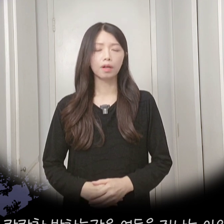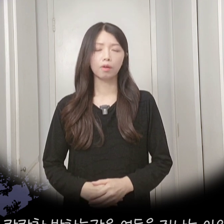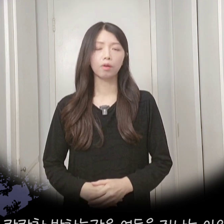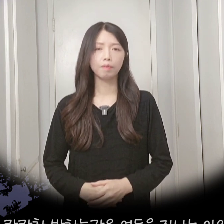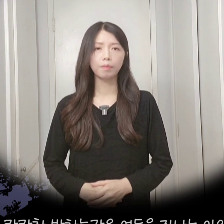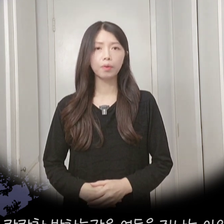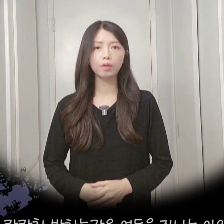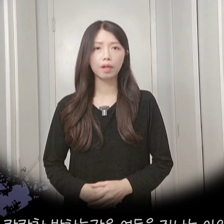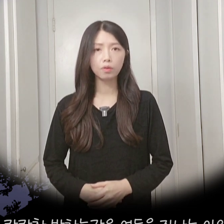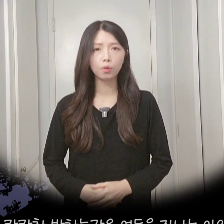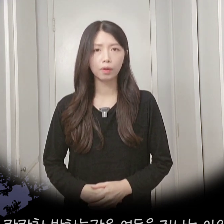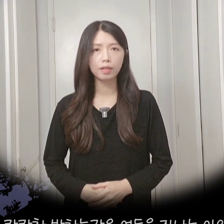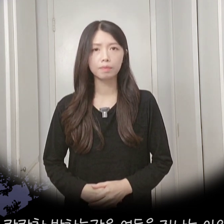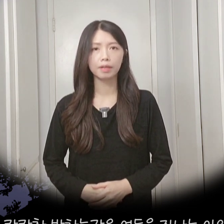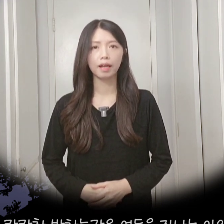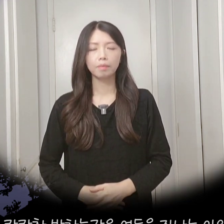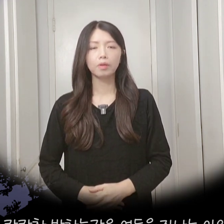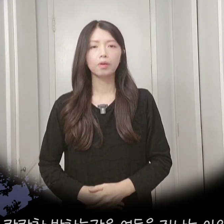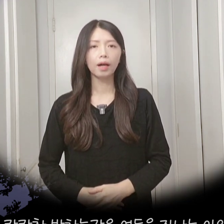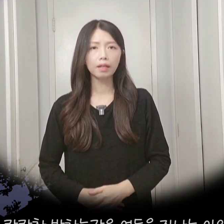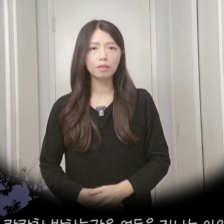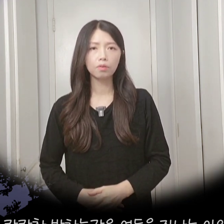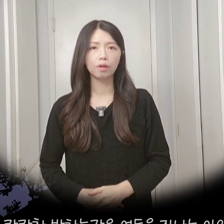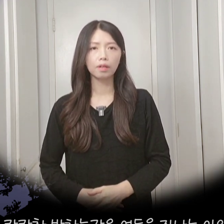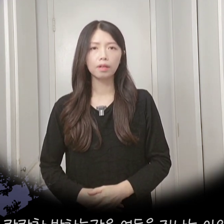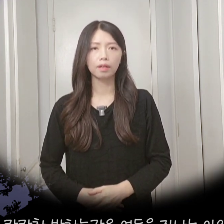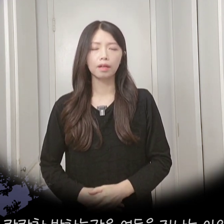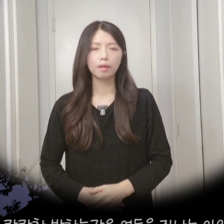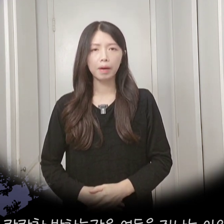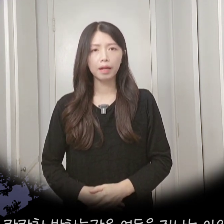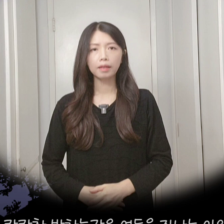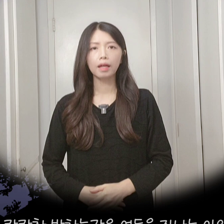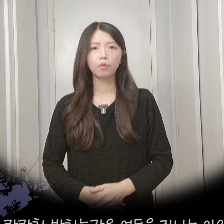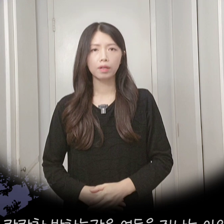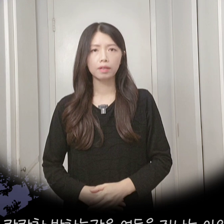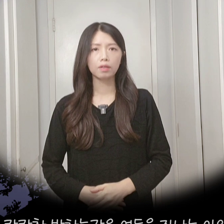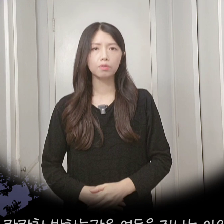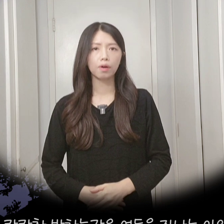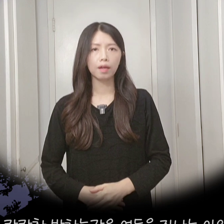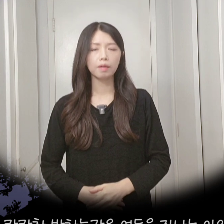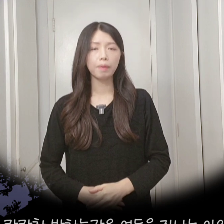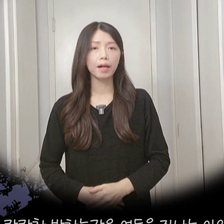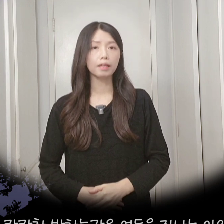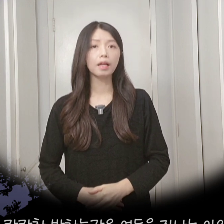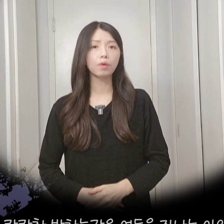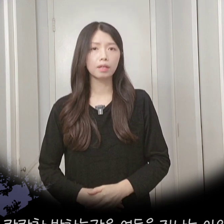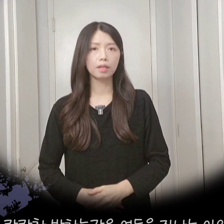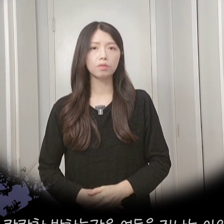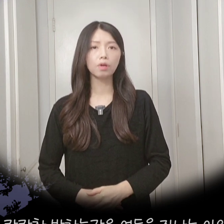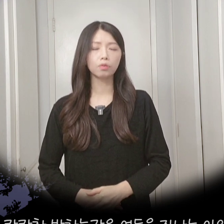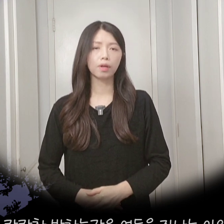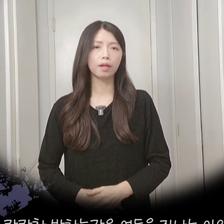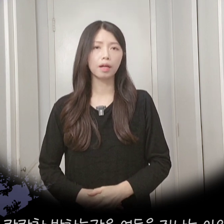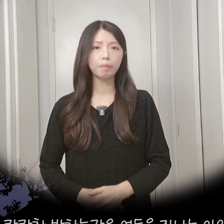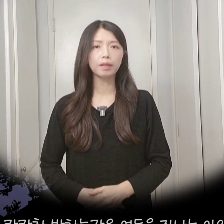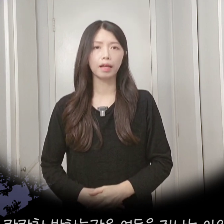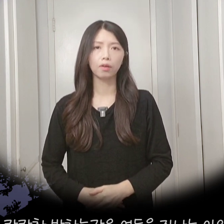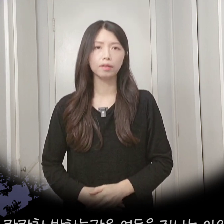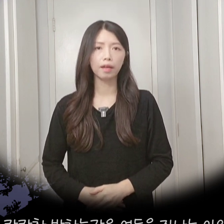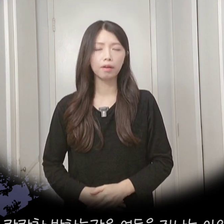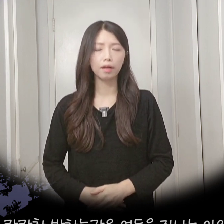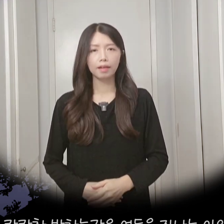하늘이라고 그렇게만 표현을 해주도록 하겠습니다. 먼저 하늘 수어는 파랗다라고 한 뜻의 수어에 밝다라고 한 뜻의 수어 두 개를